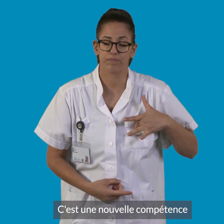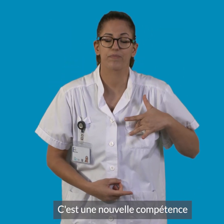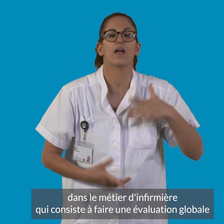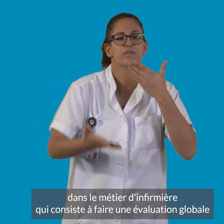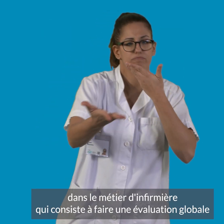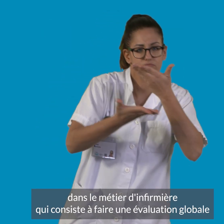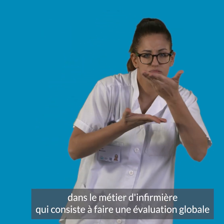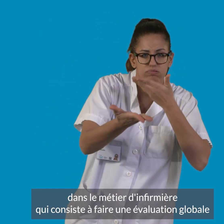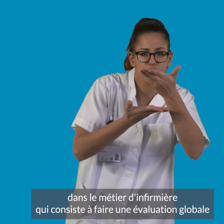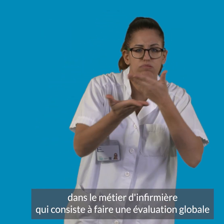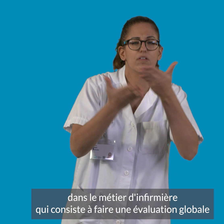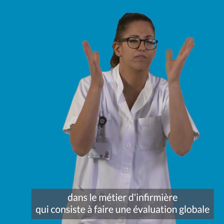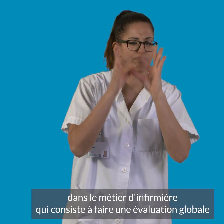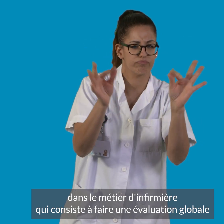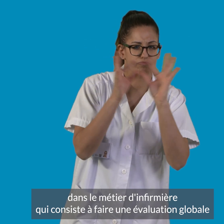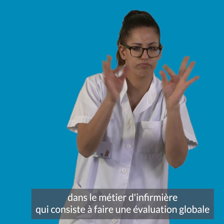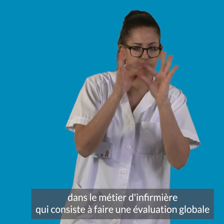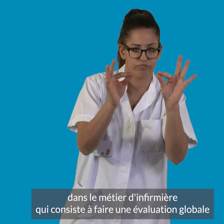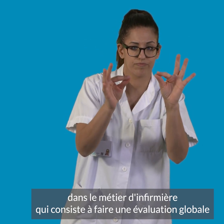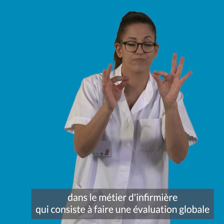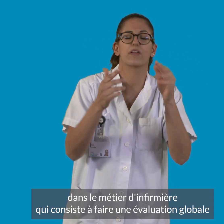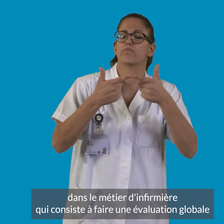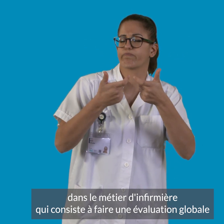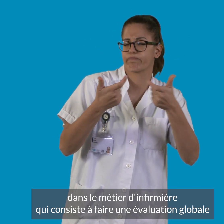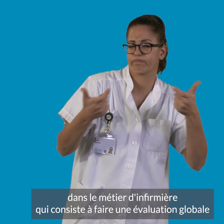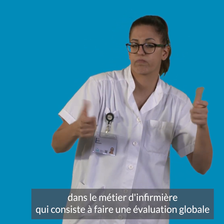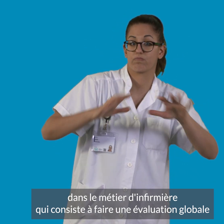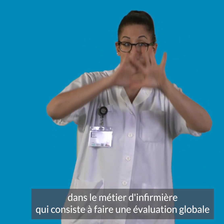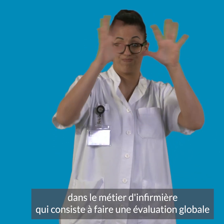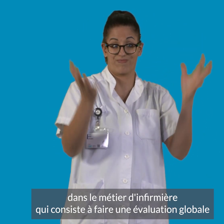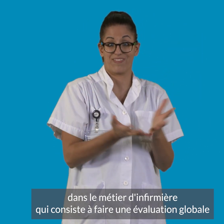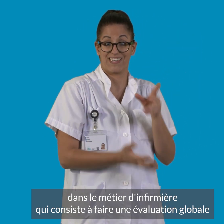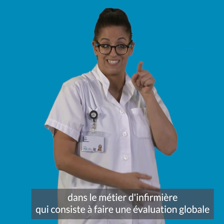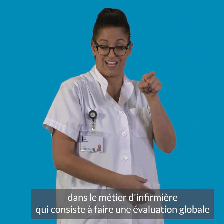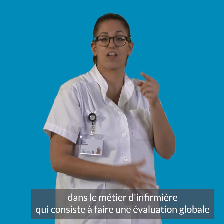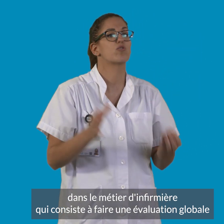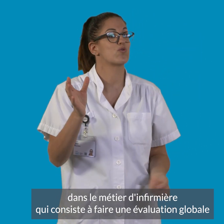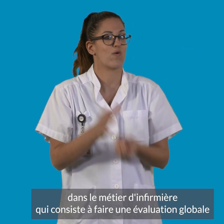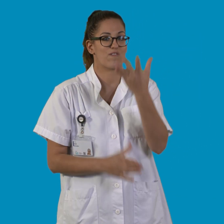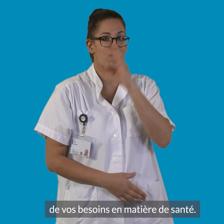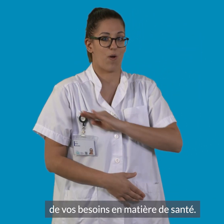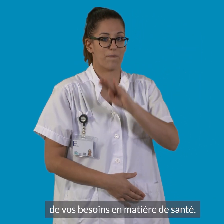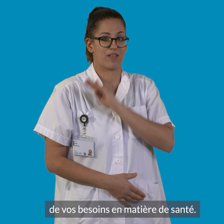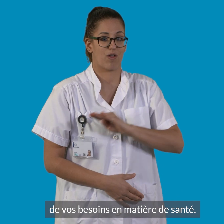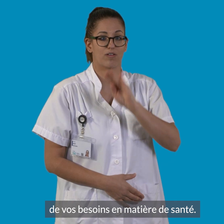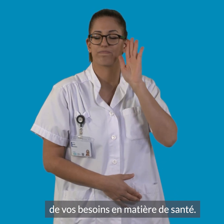compétence dans le métier d'infirmière qui consiste de faire une évaluation globale de